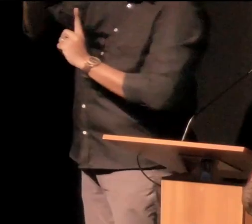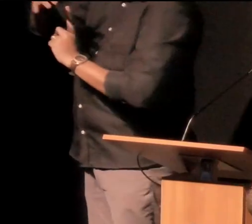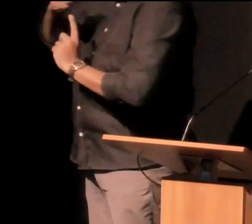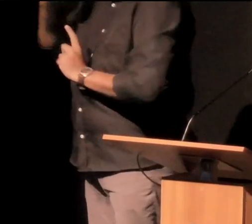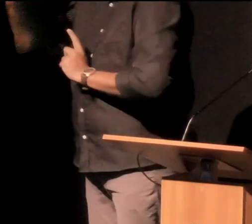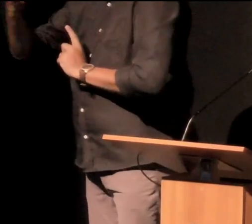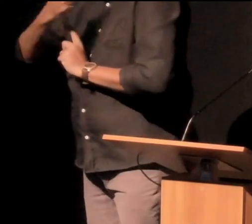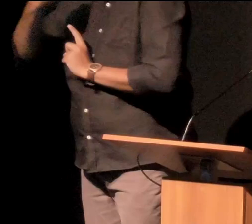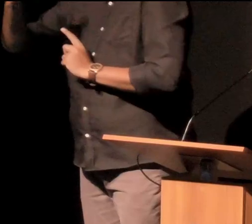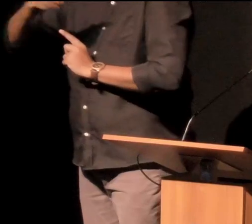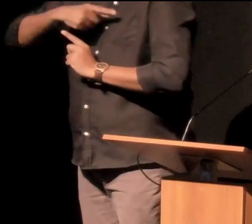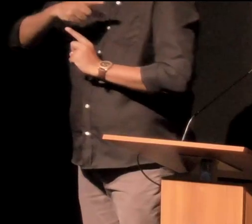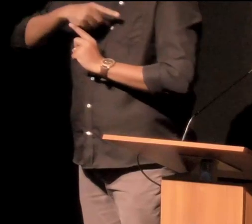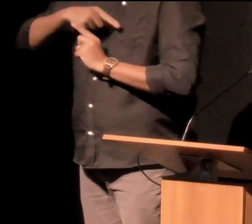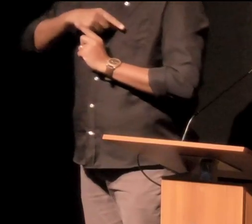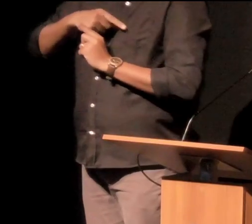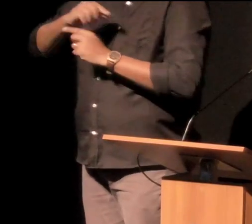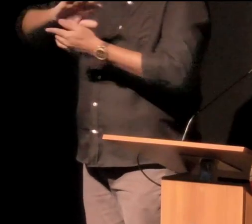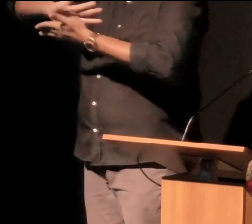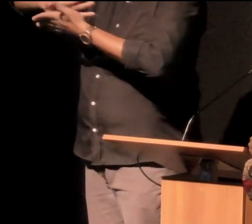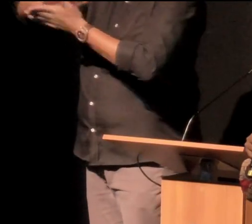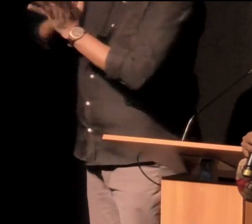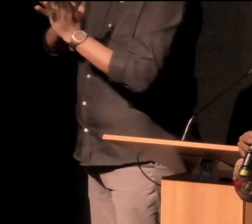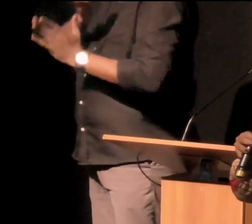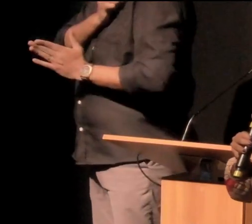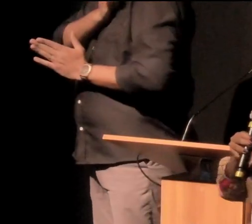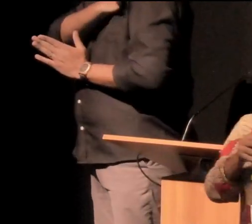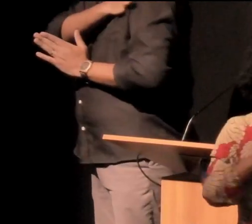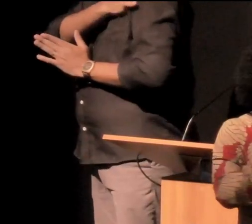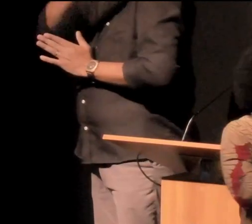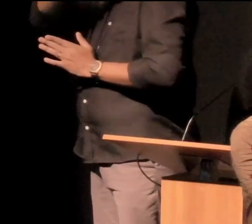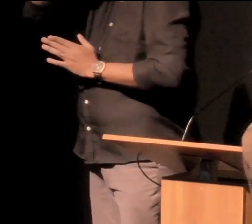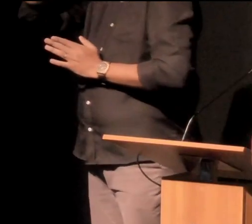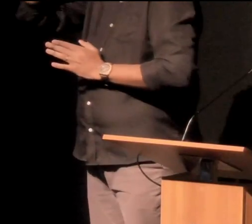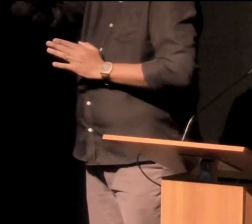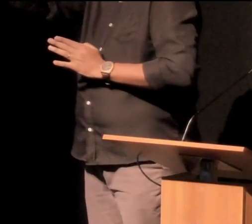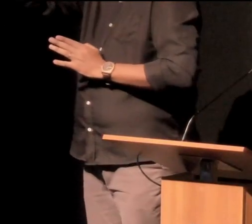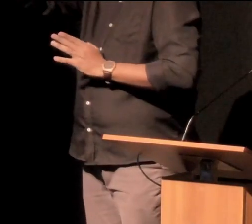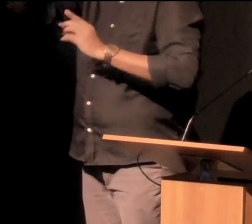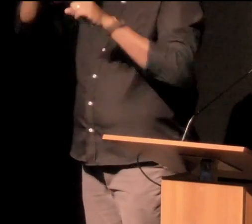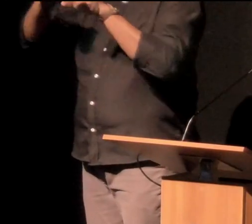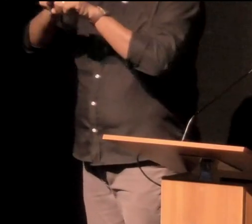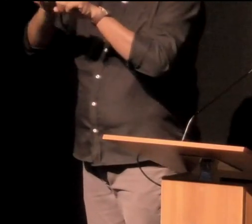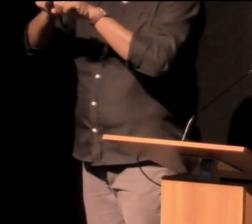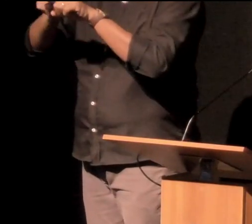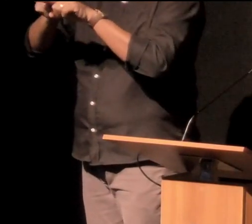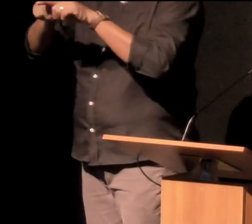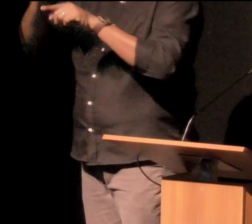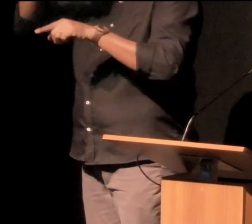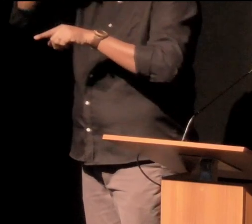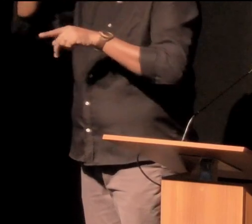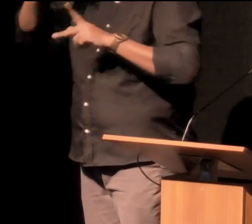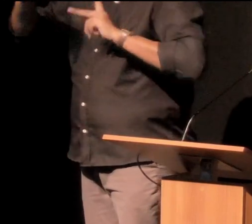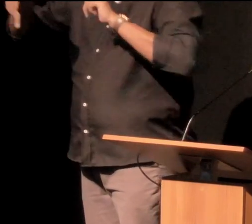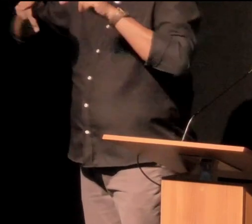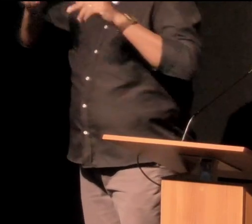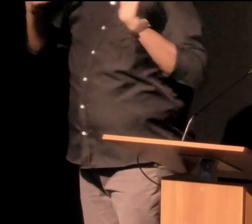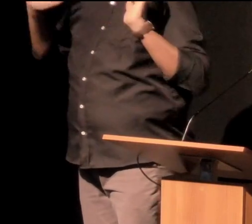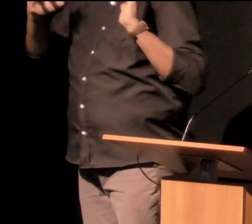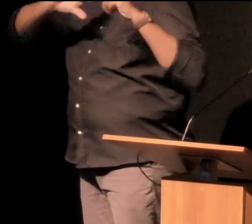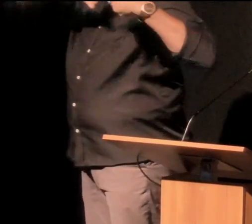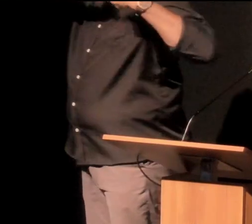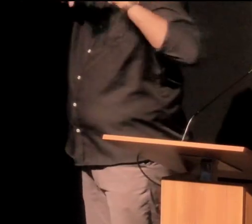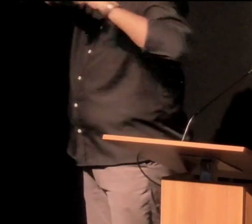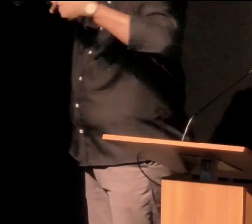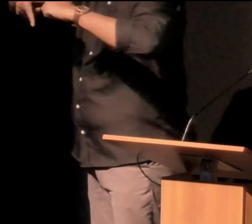mais ainda em relação a a povos e comunidades tradicionais né então em relação